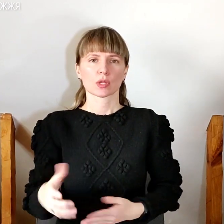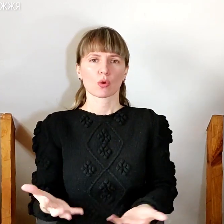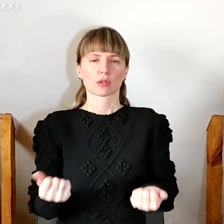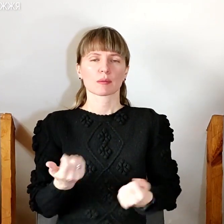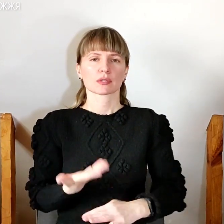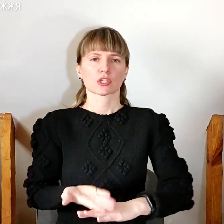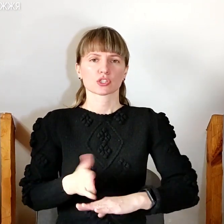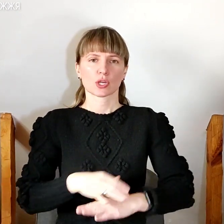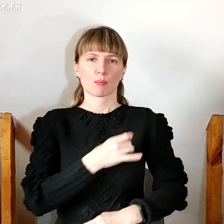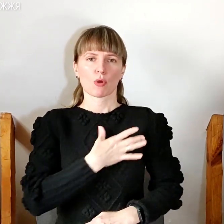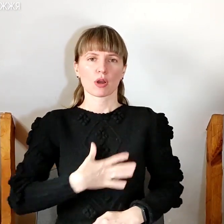мову.